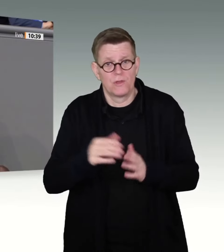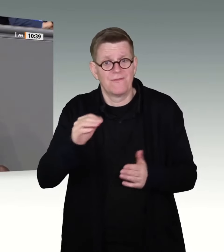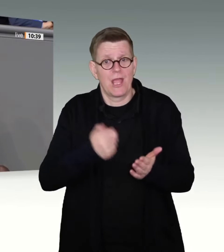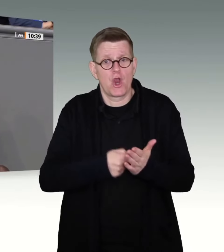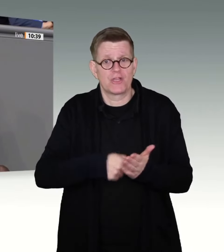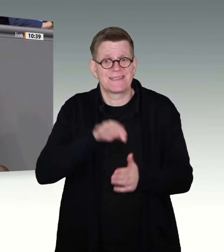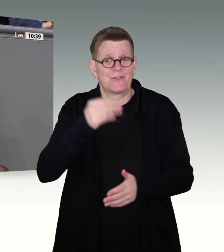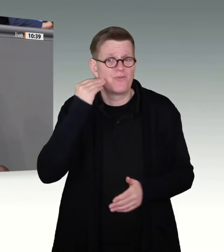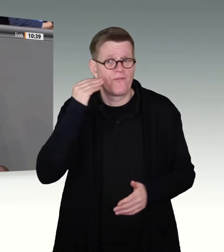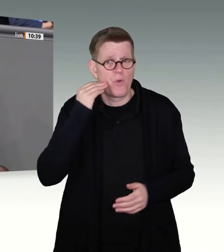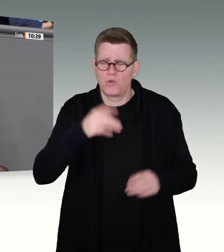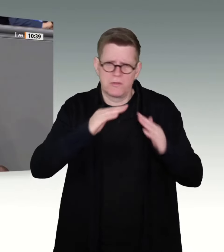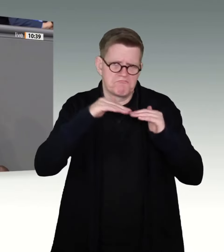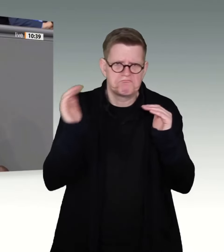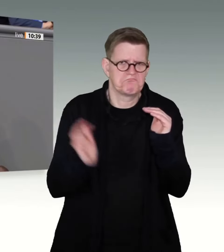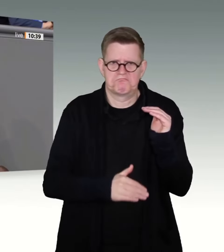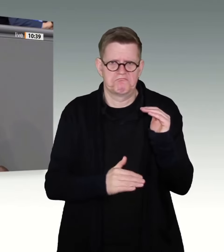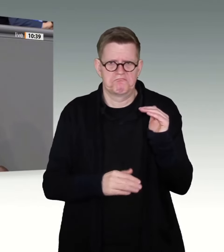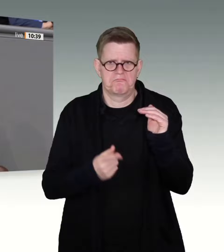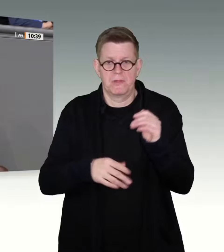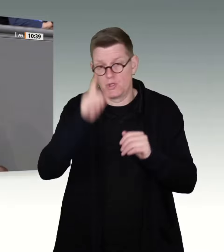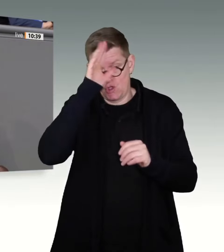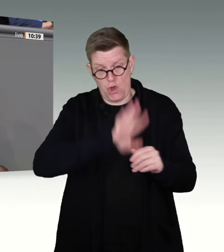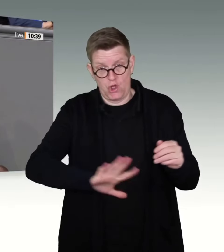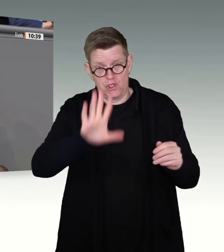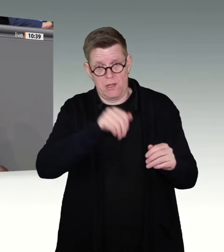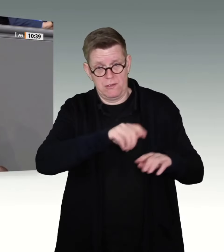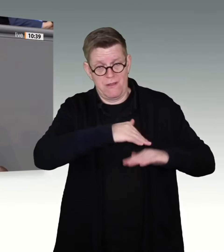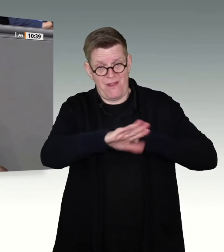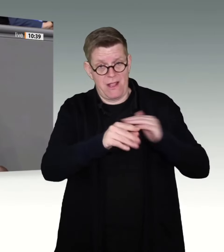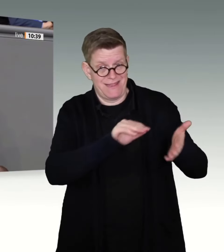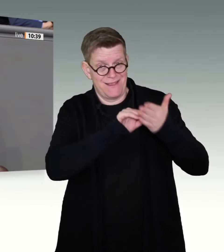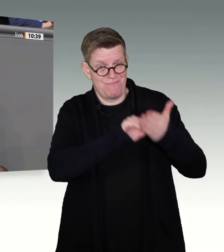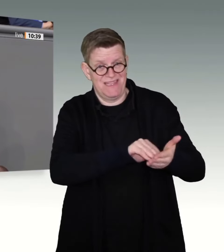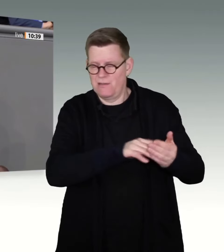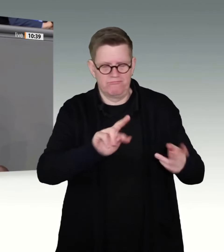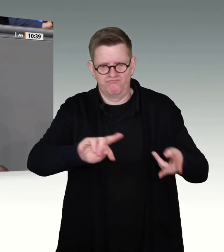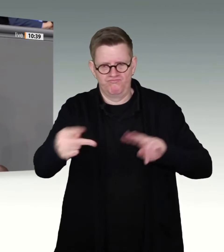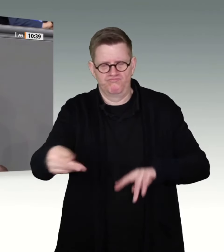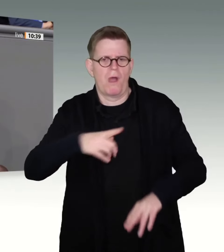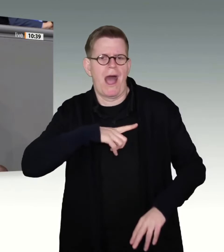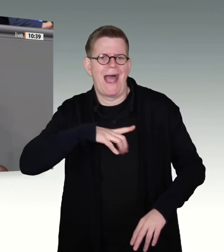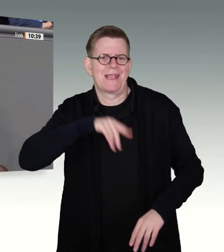sinken und Deutschland von einem Land der Mieter zu einem Land der Eigentümer machen.